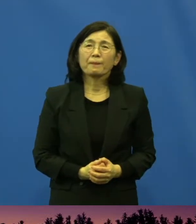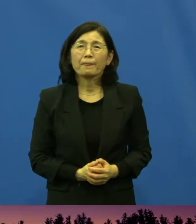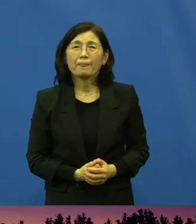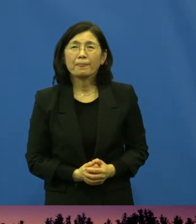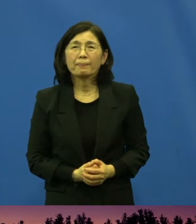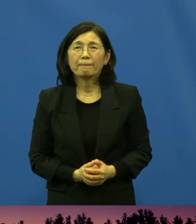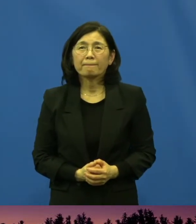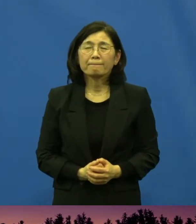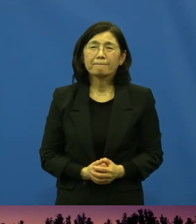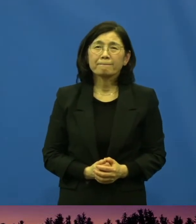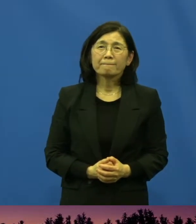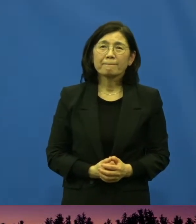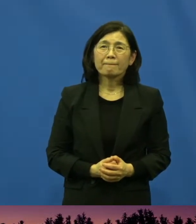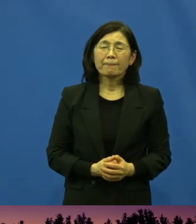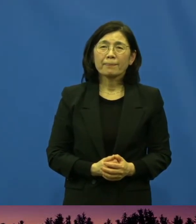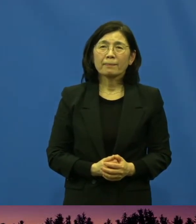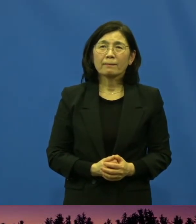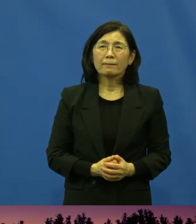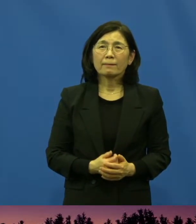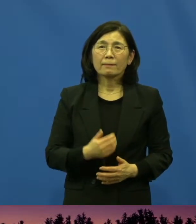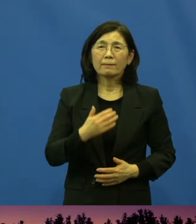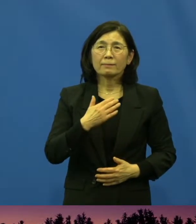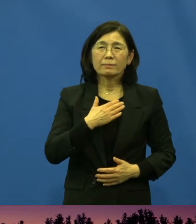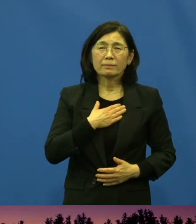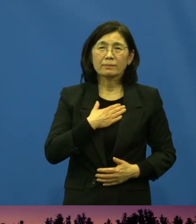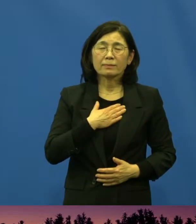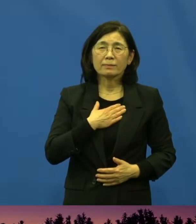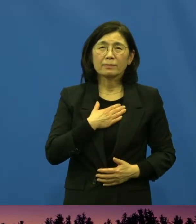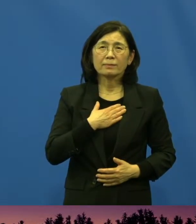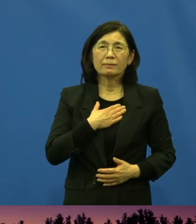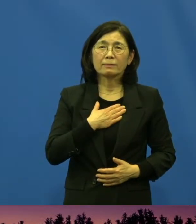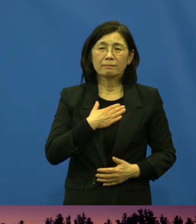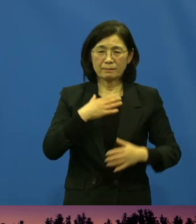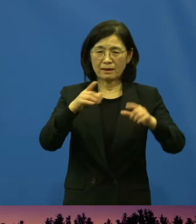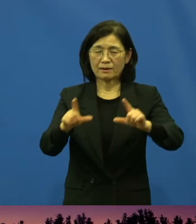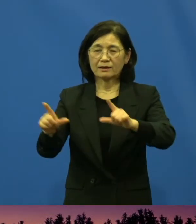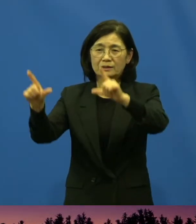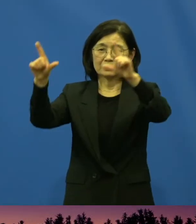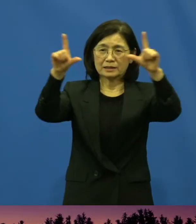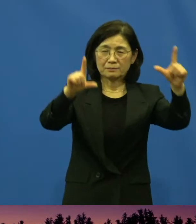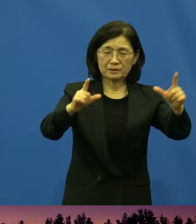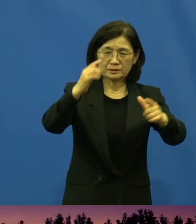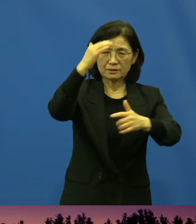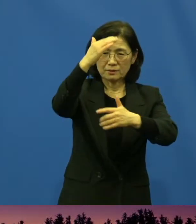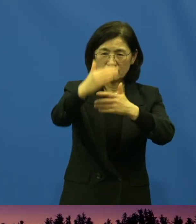내 삶에서 하나님이라는 존재의 포션이 점점 커지는 거예요.